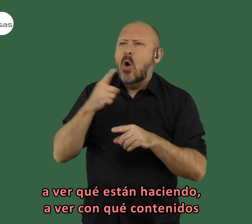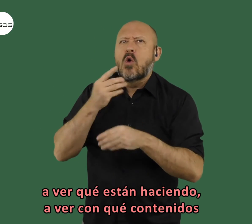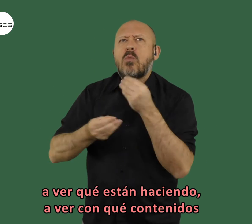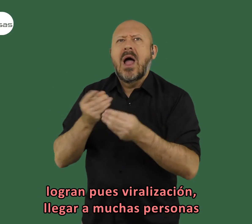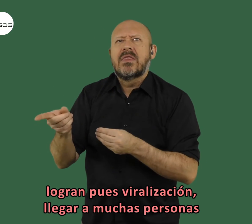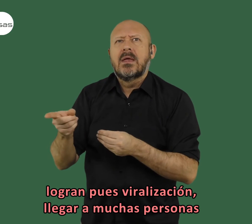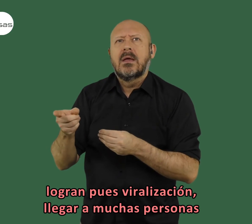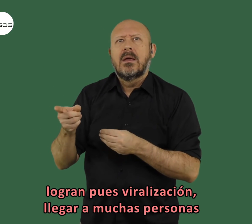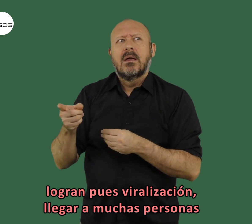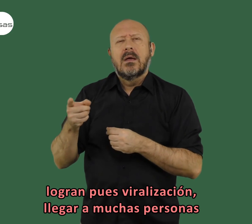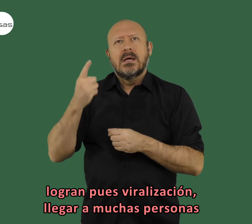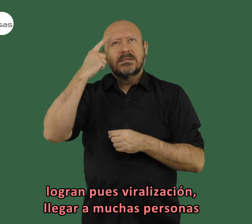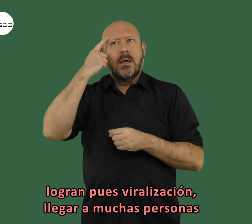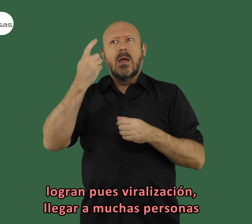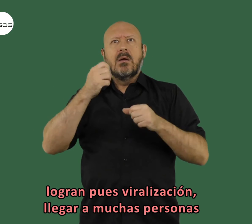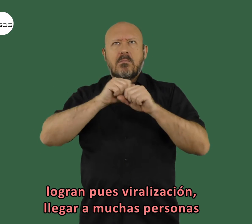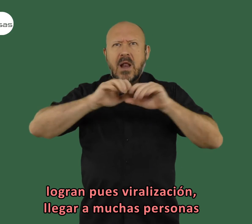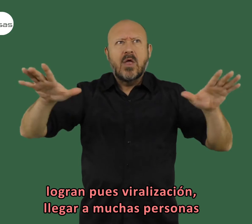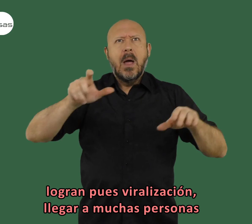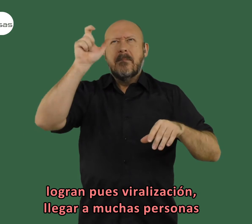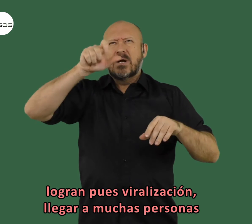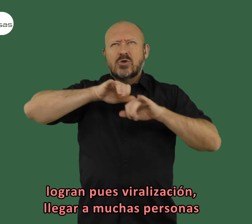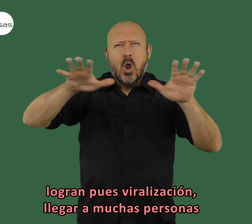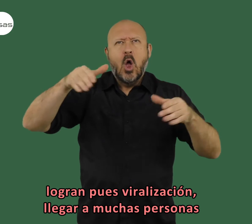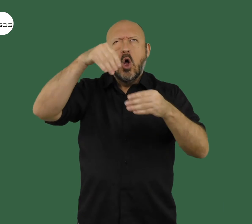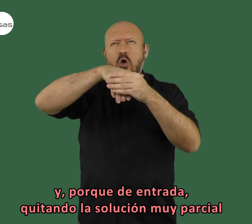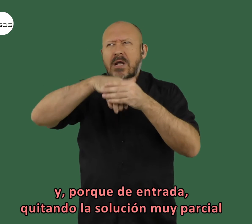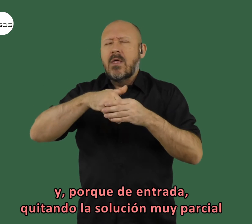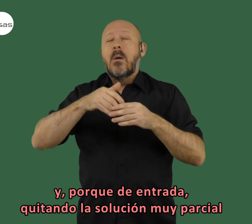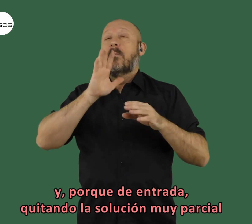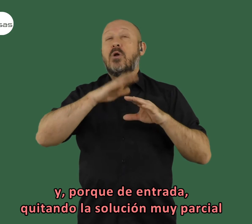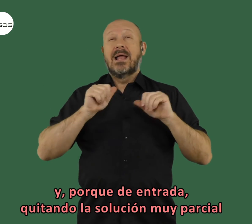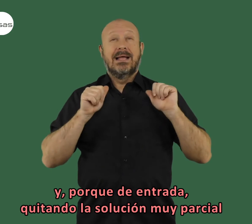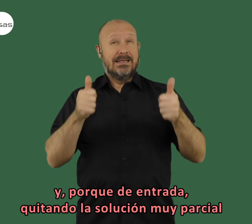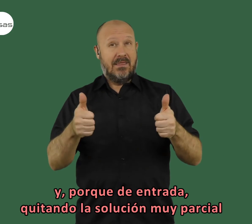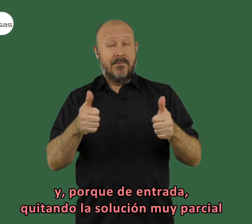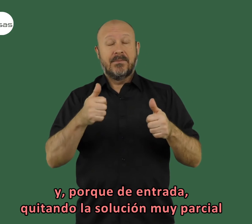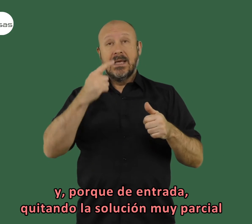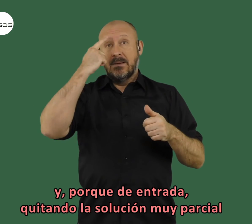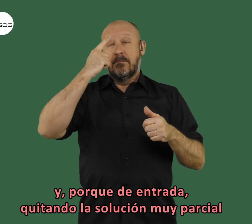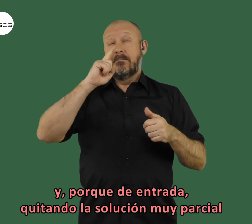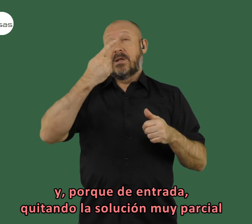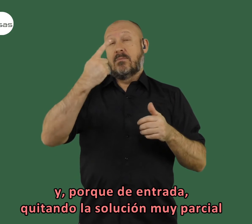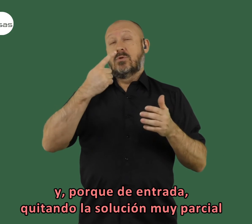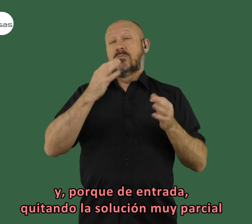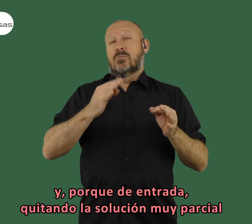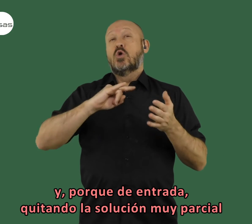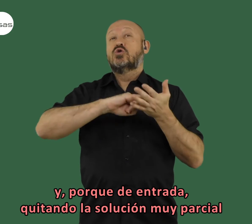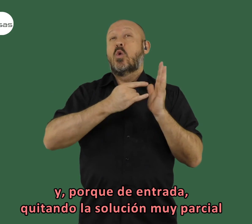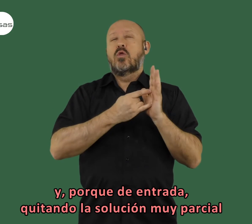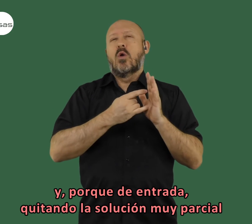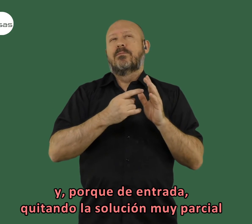qué contenidos logran pues viralización, llegar a muchas personas, y porque de entrada, quitando la